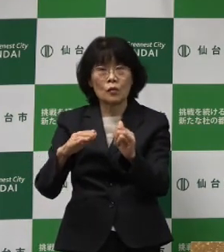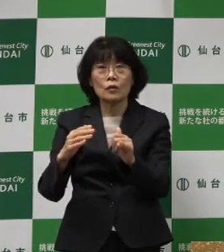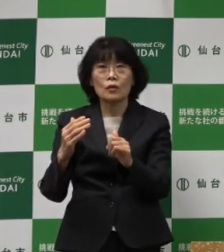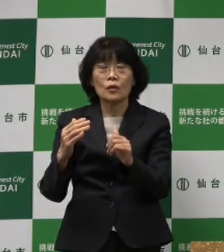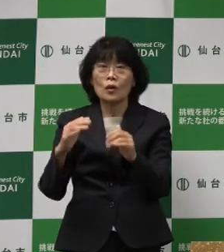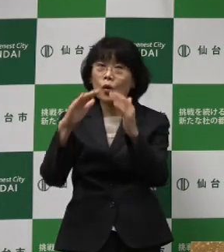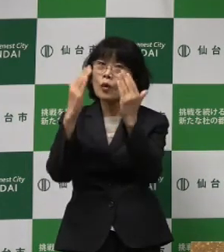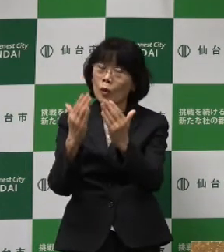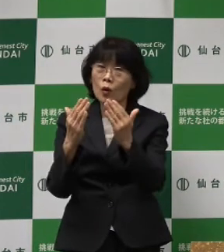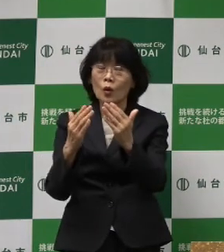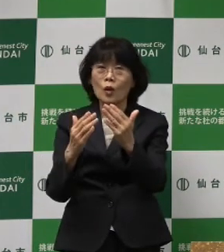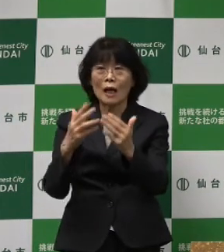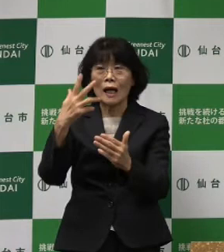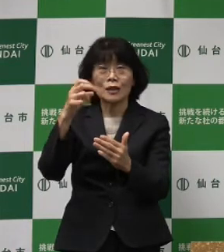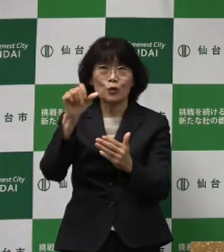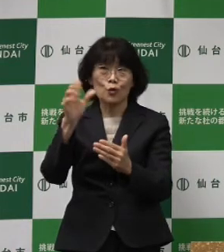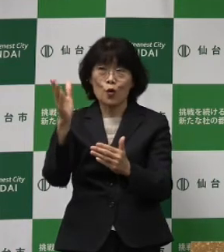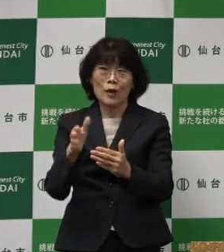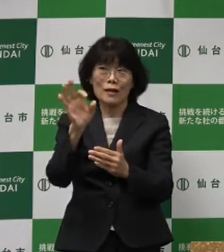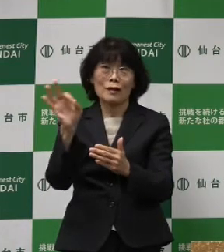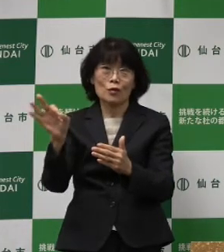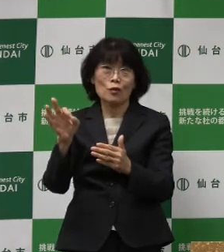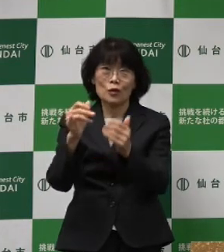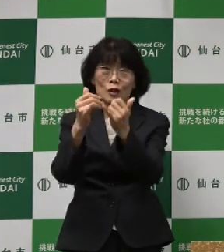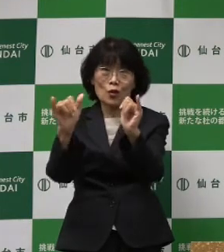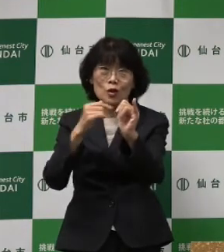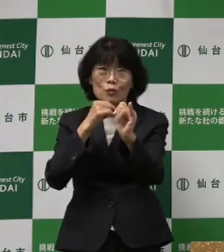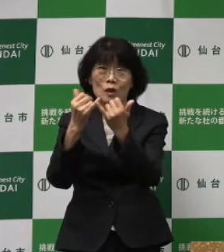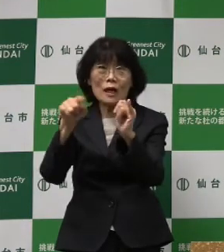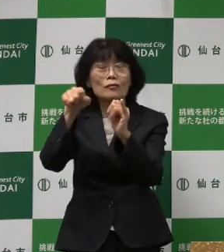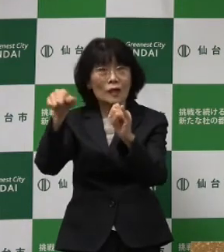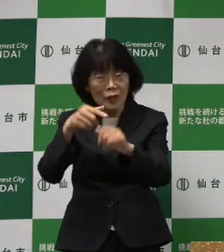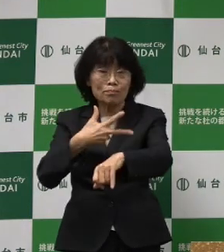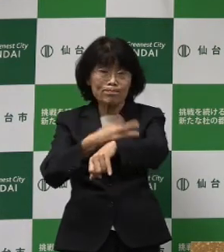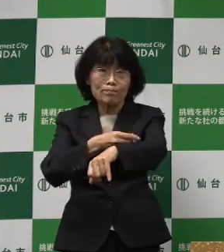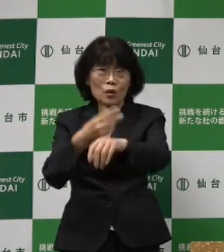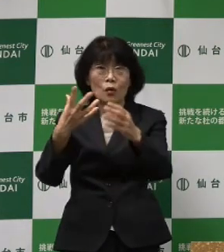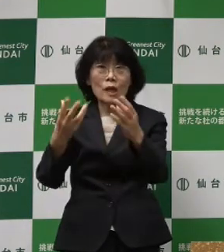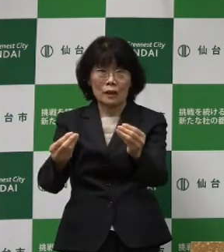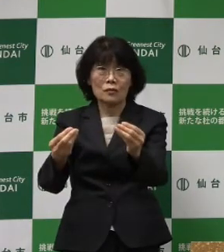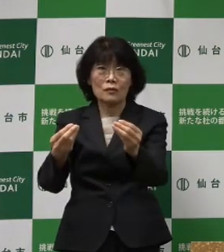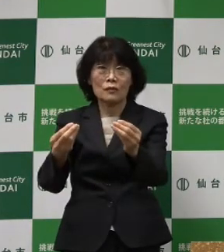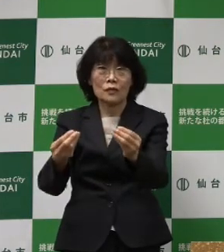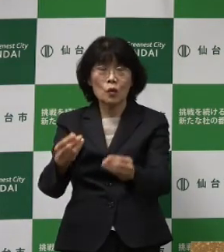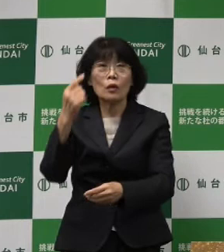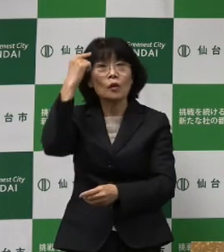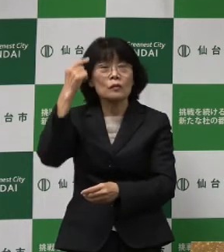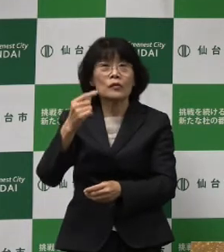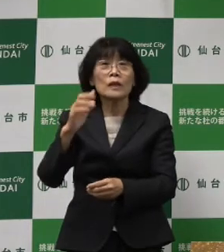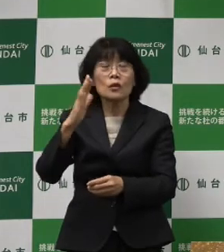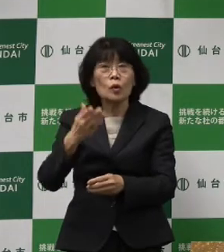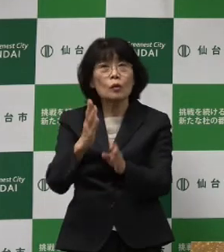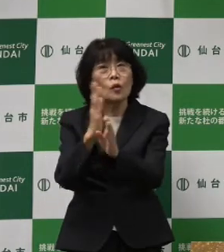8割5分は受けていただいているんですけれども、そういう意味で、もうしばら